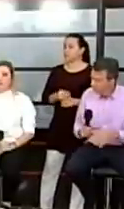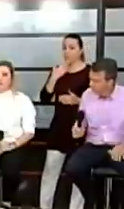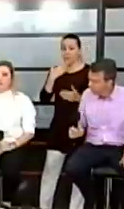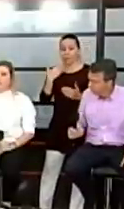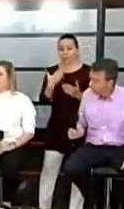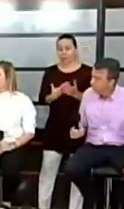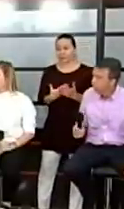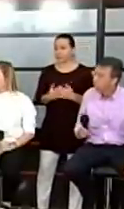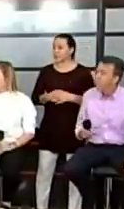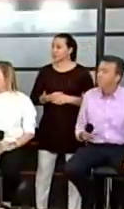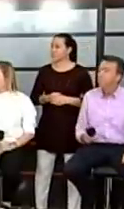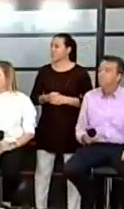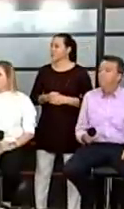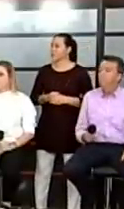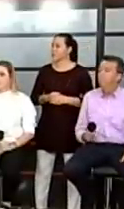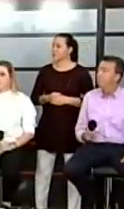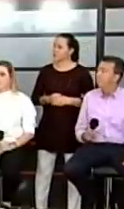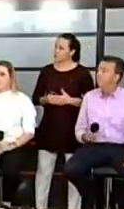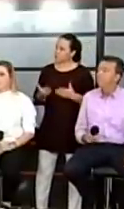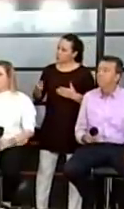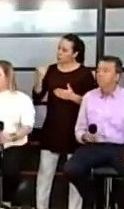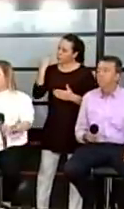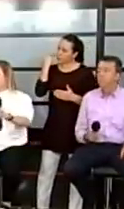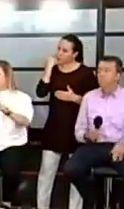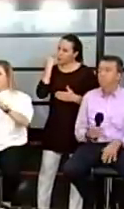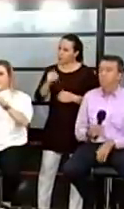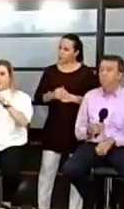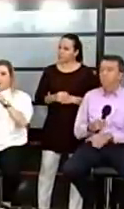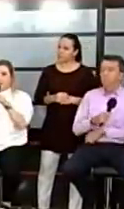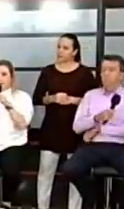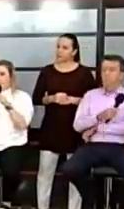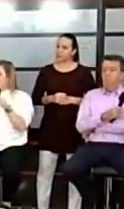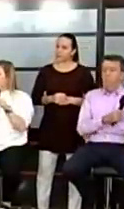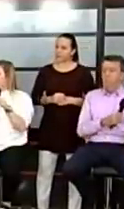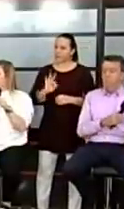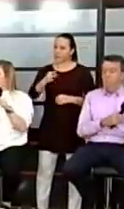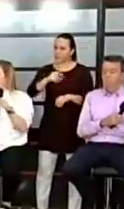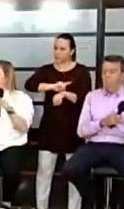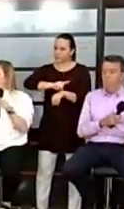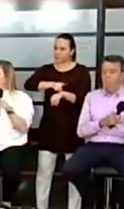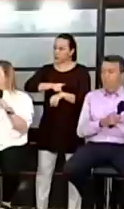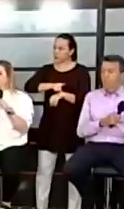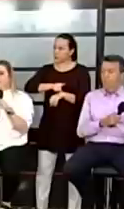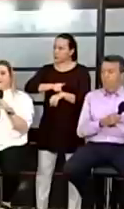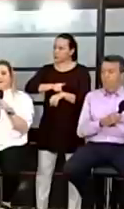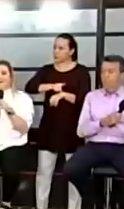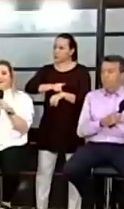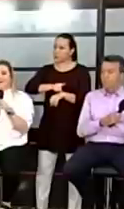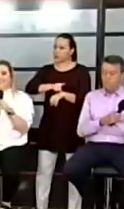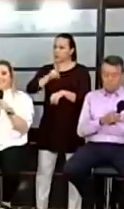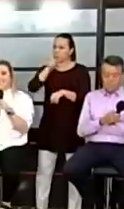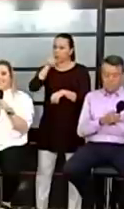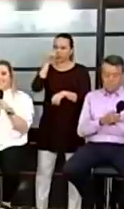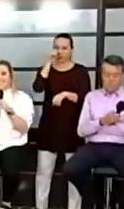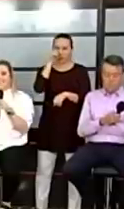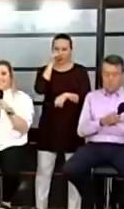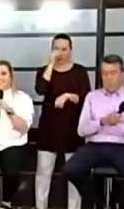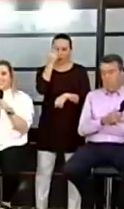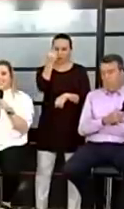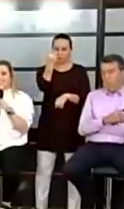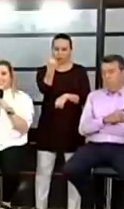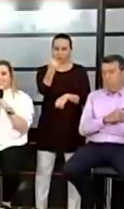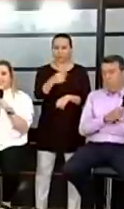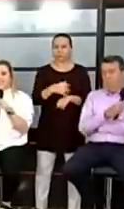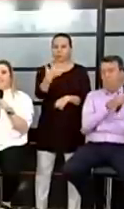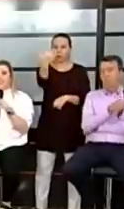Gracias, Carlos Alfredo Crossway. Doctora Carolina Bustamante, 3 minutos con esa cámara que tiene al frente para que